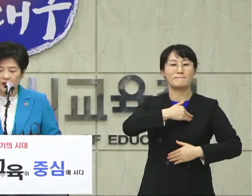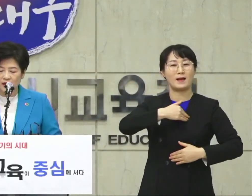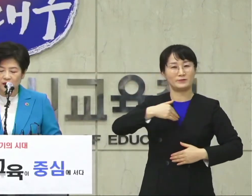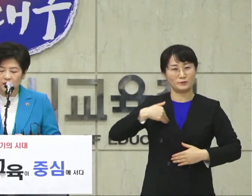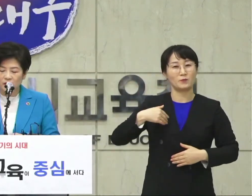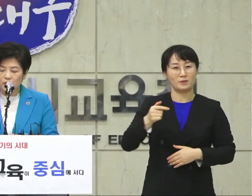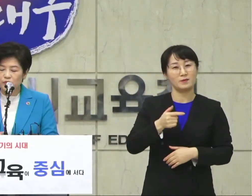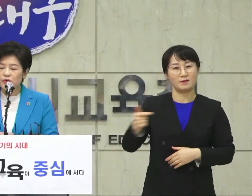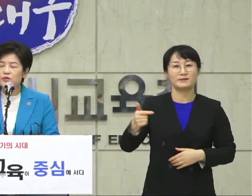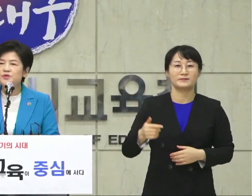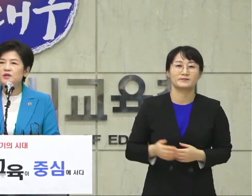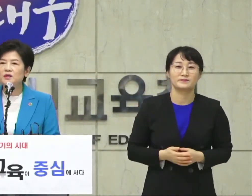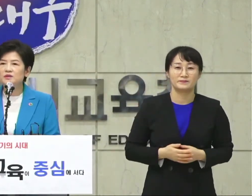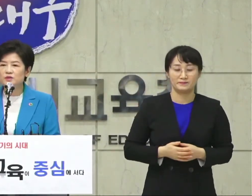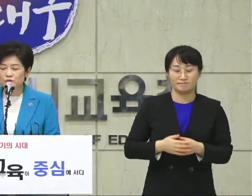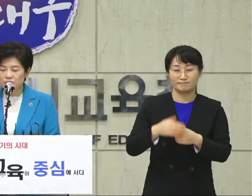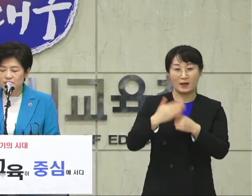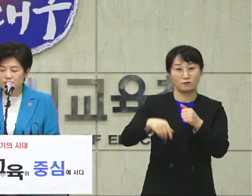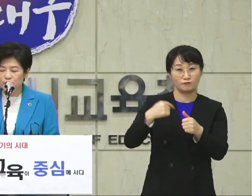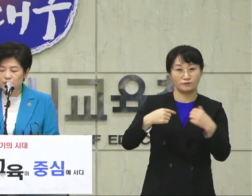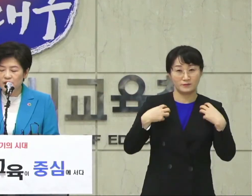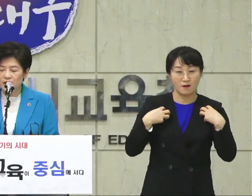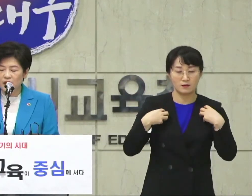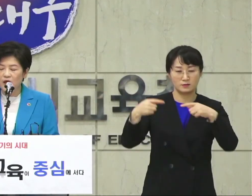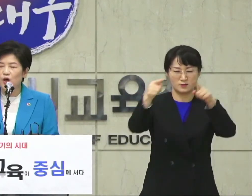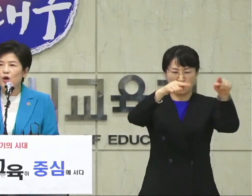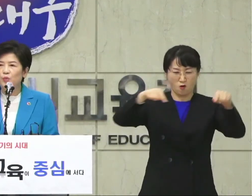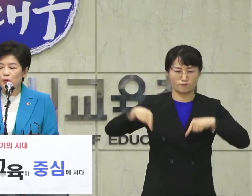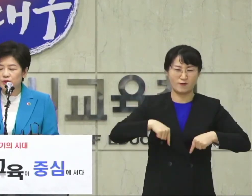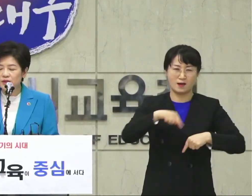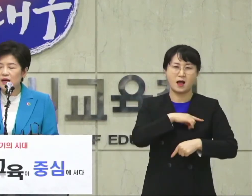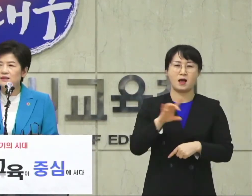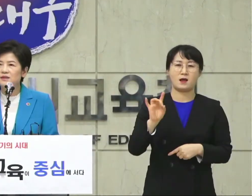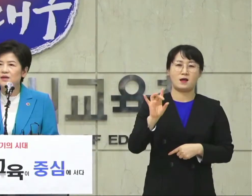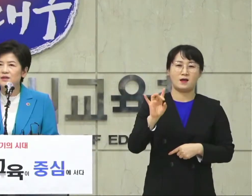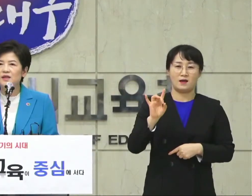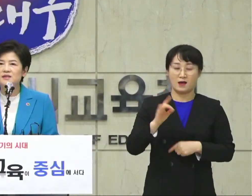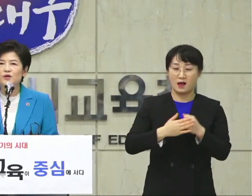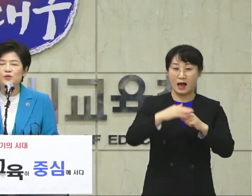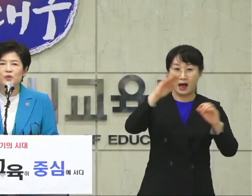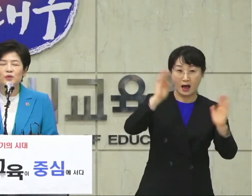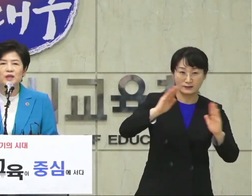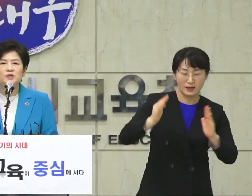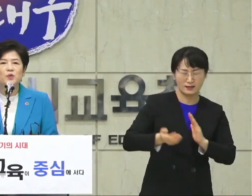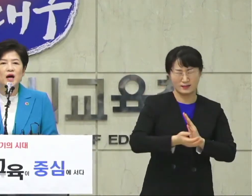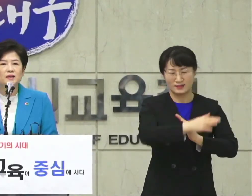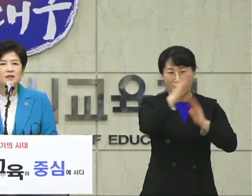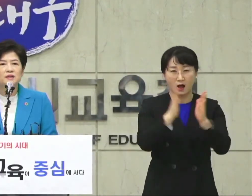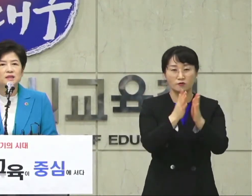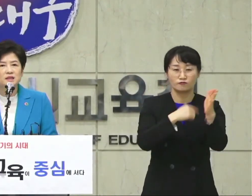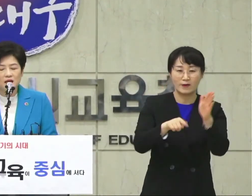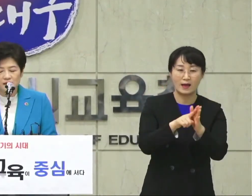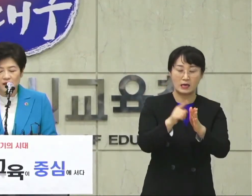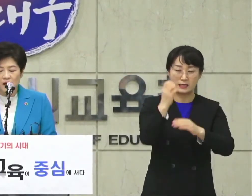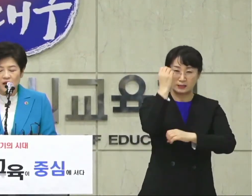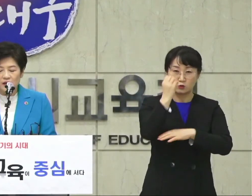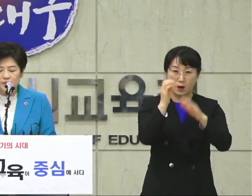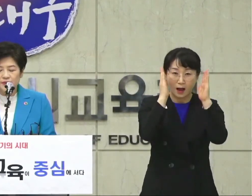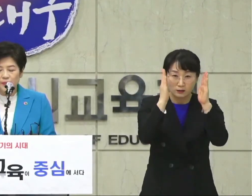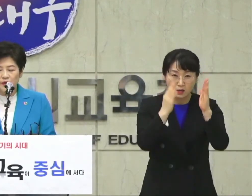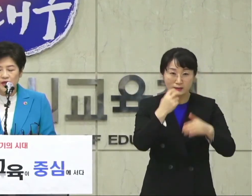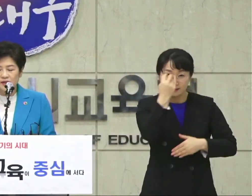높은 편입니다. 우리 교육청은 전국에서 유일하게 모든 학생을 대상으로 기초학력